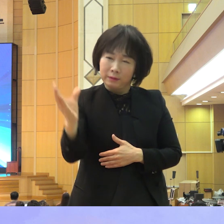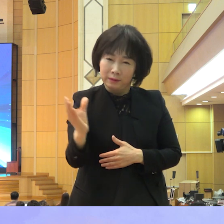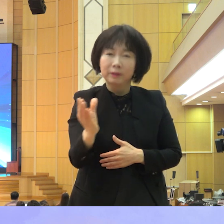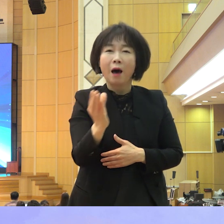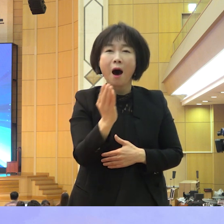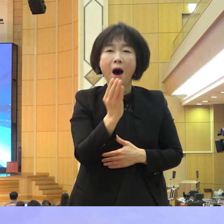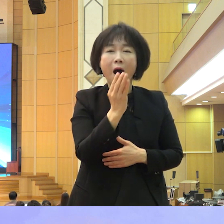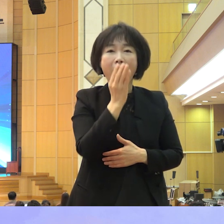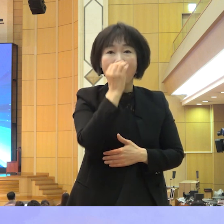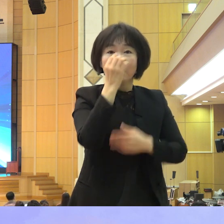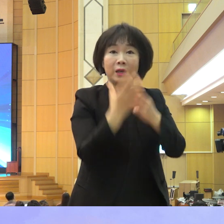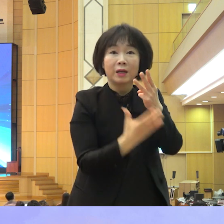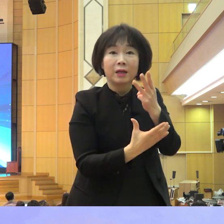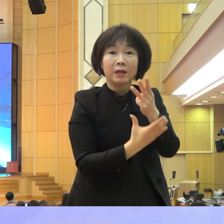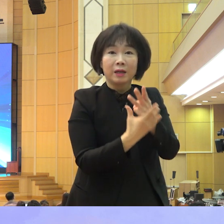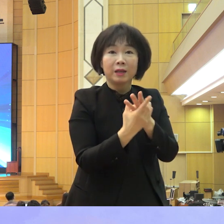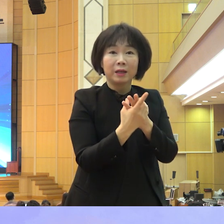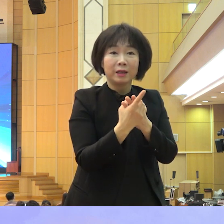참되신